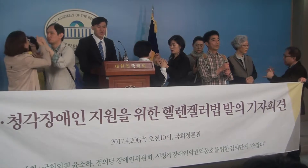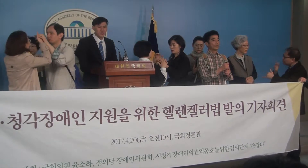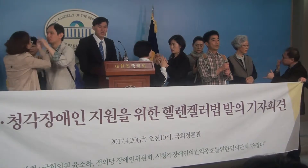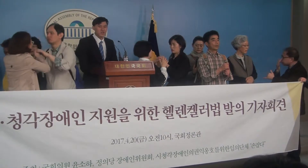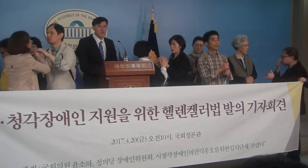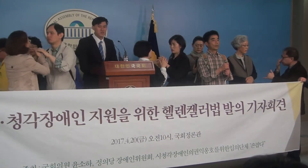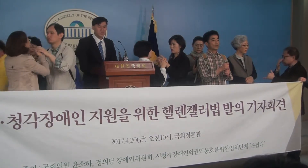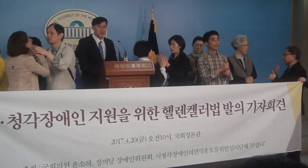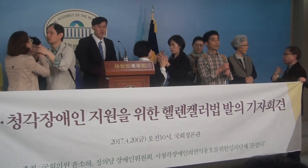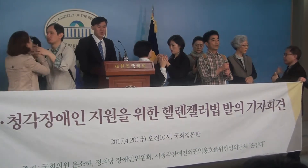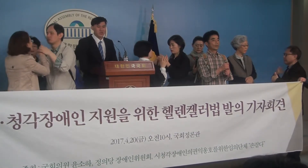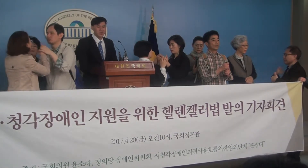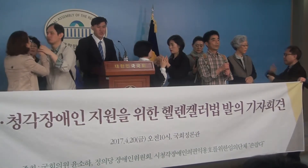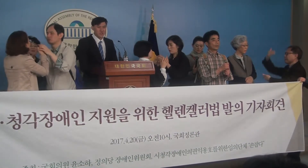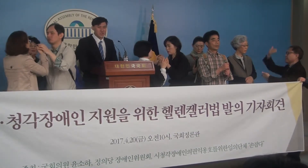궁금해하기만 할 뿐입니다.